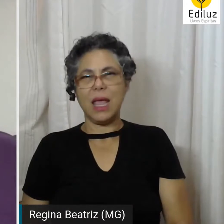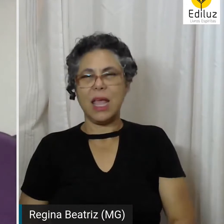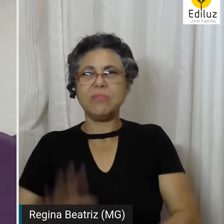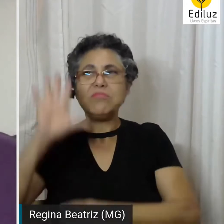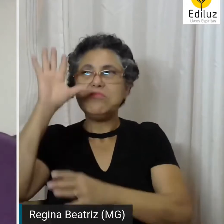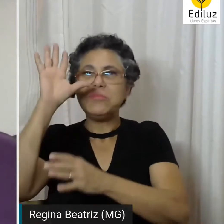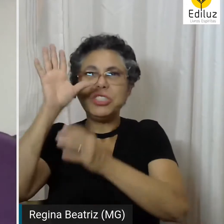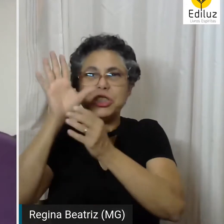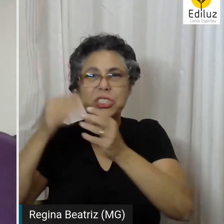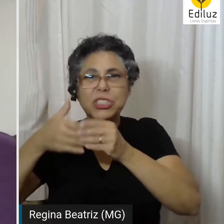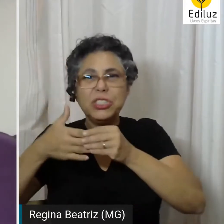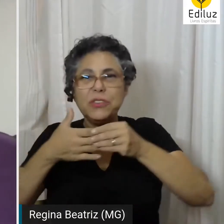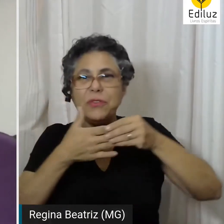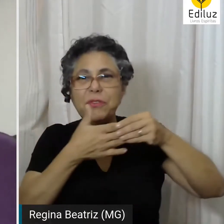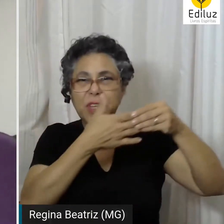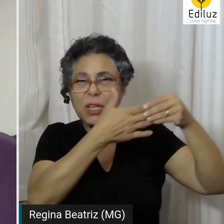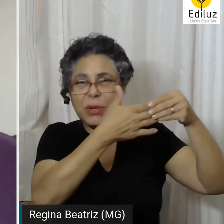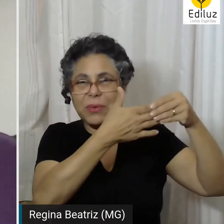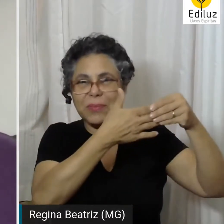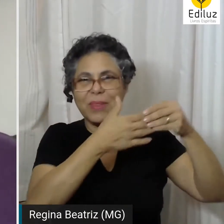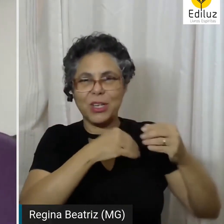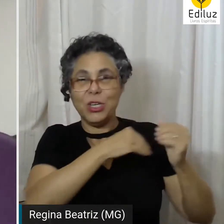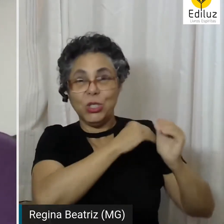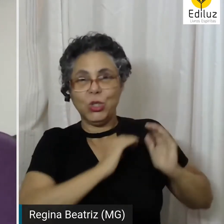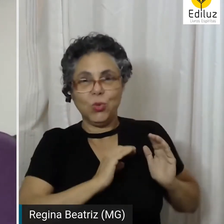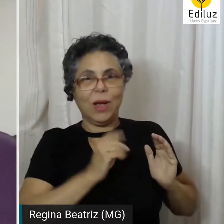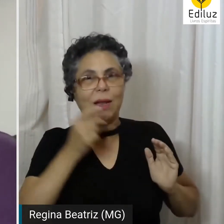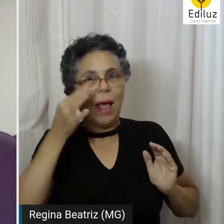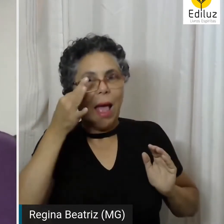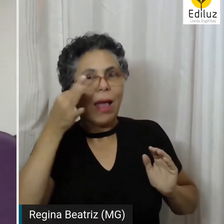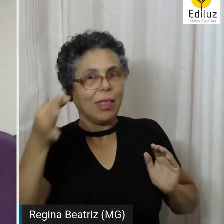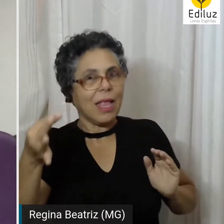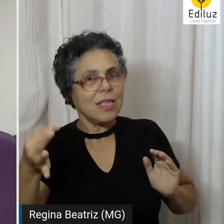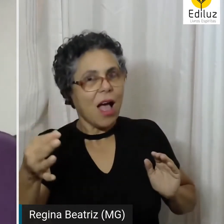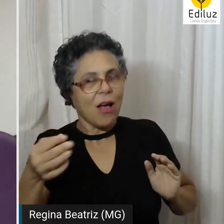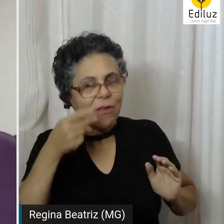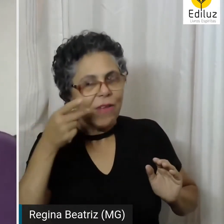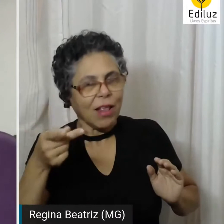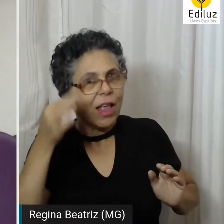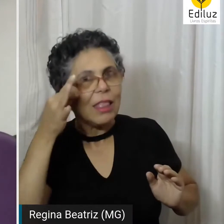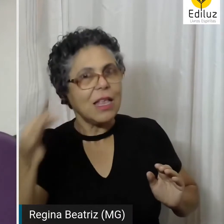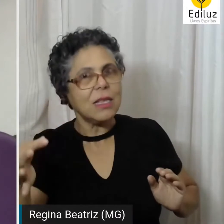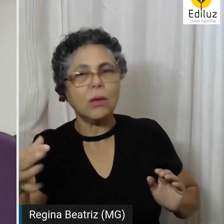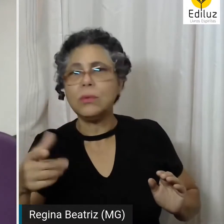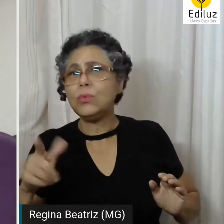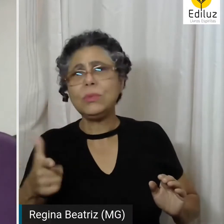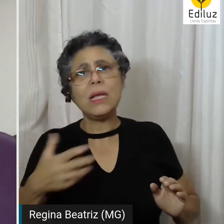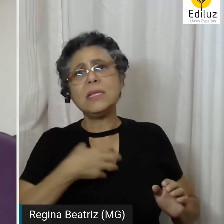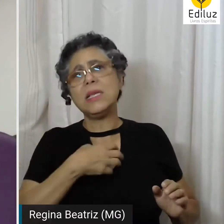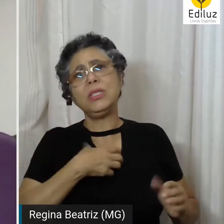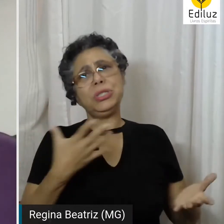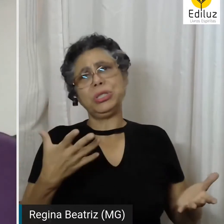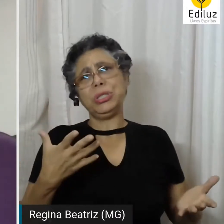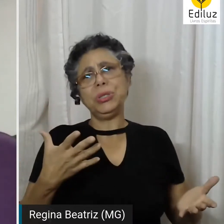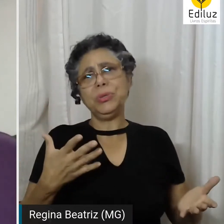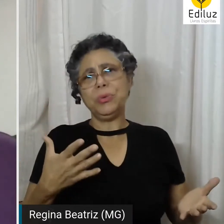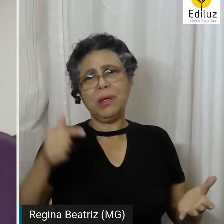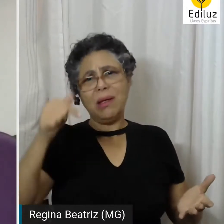divindade, Joana nos alerta, não teria sentido a sua